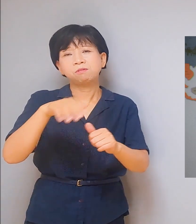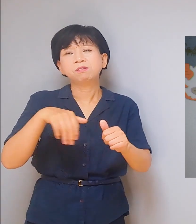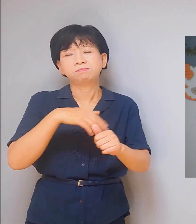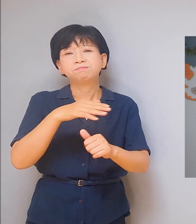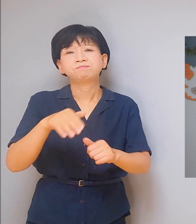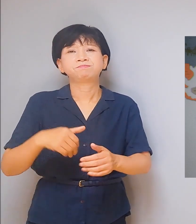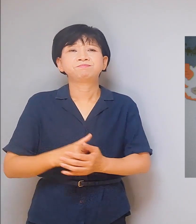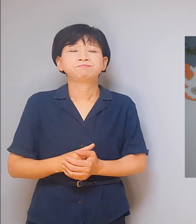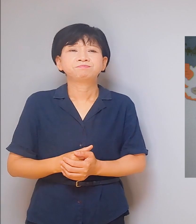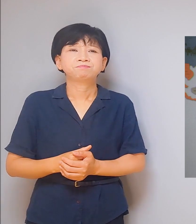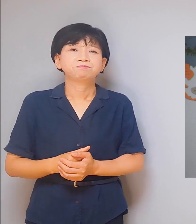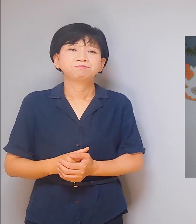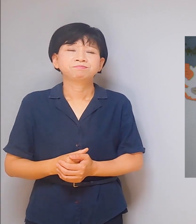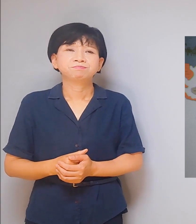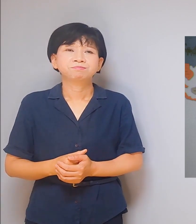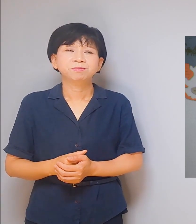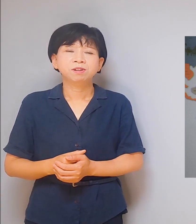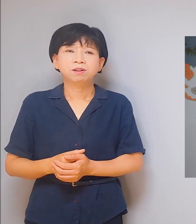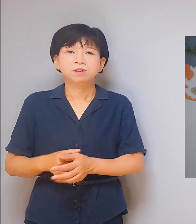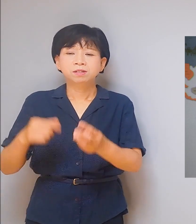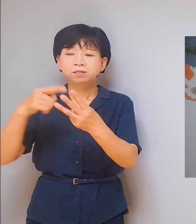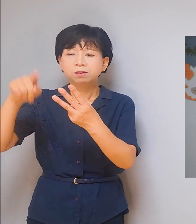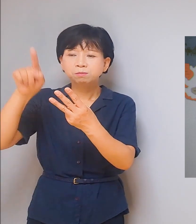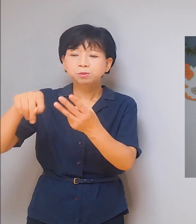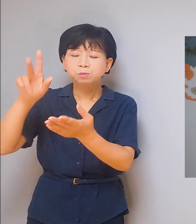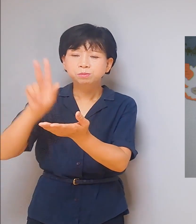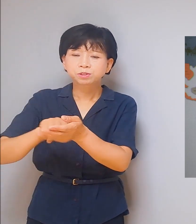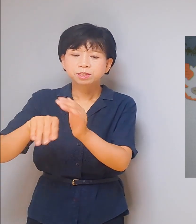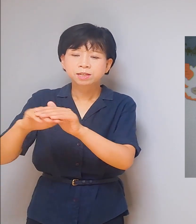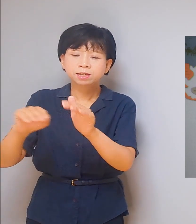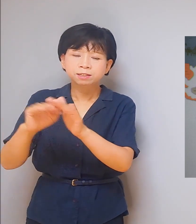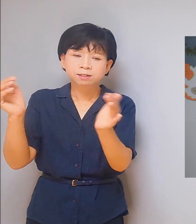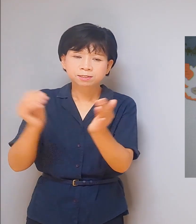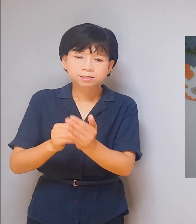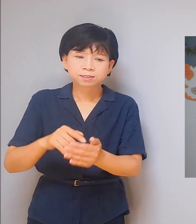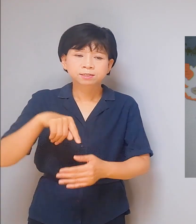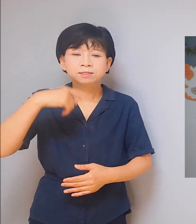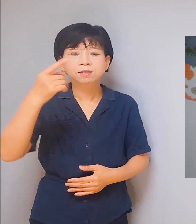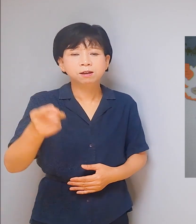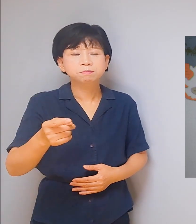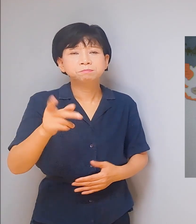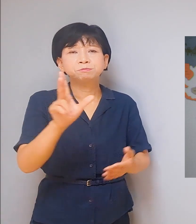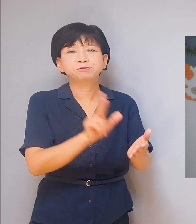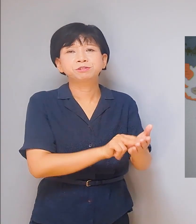있습니다. 보세요. 라반과의 문제가 끝나고 이제 진짜 문제, 산 넘어 산이라